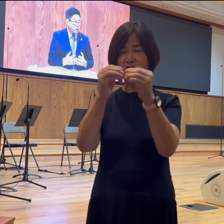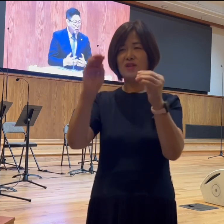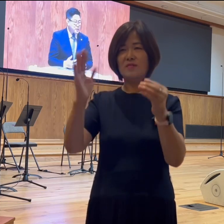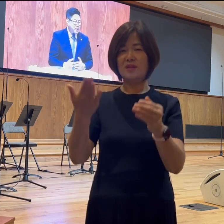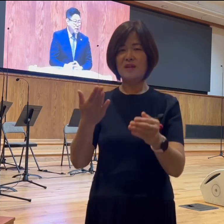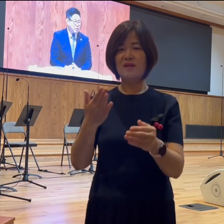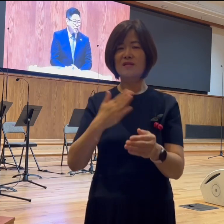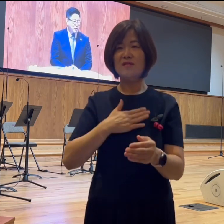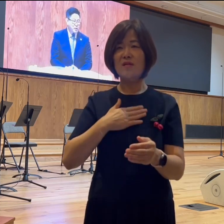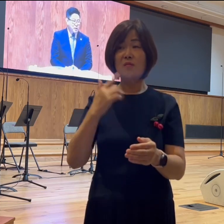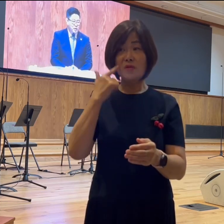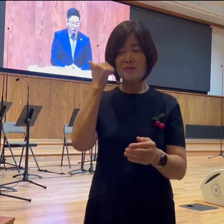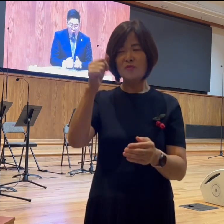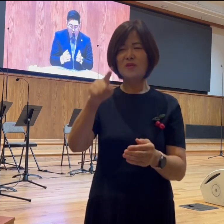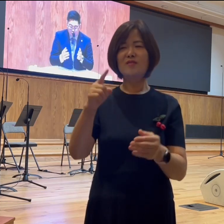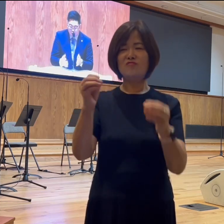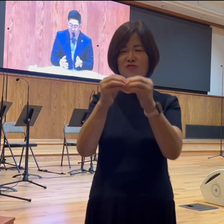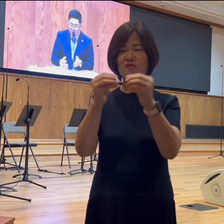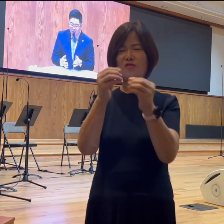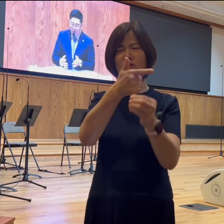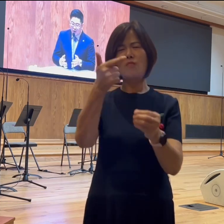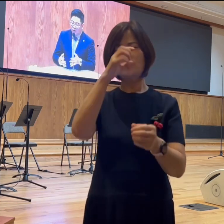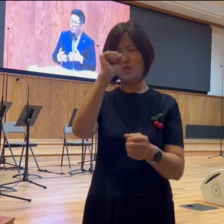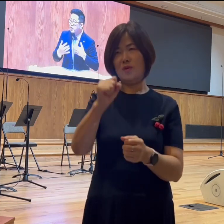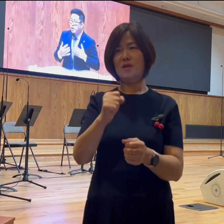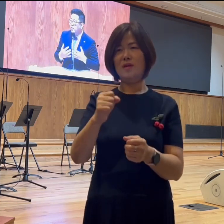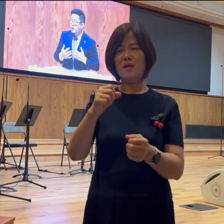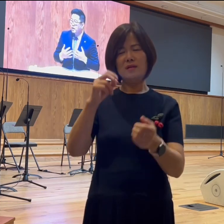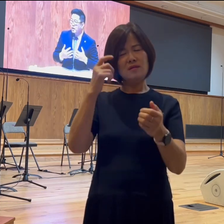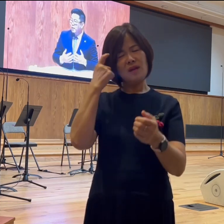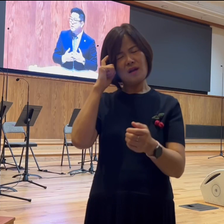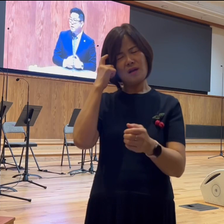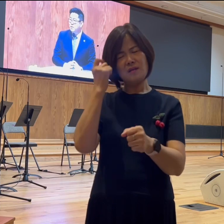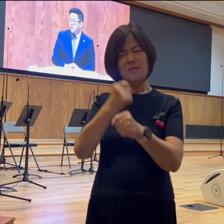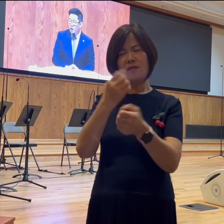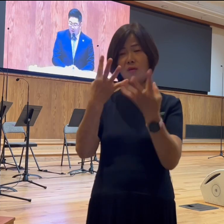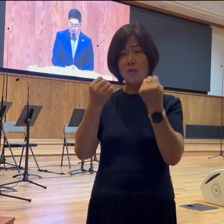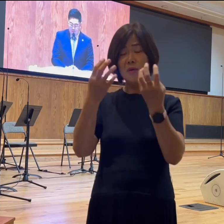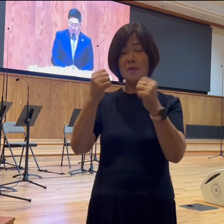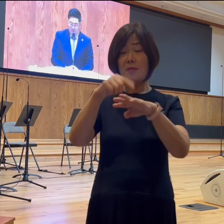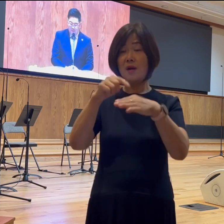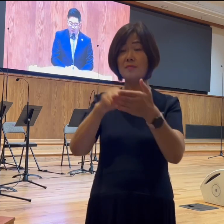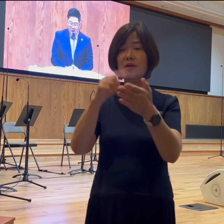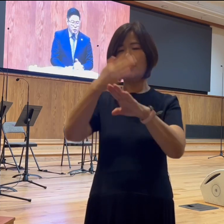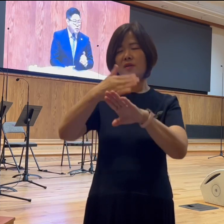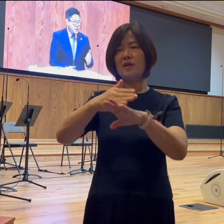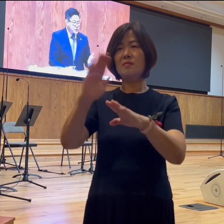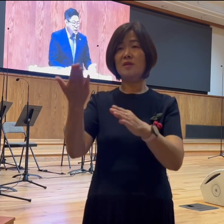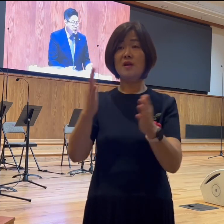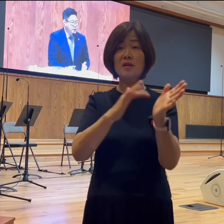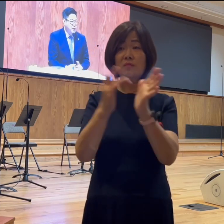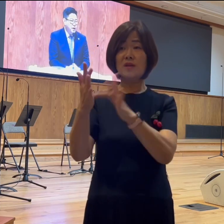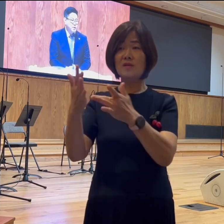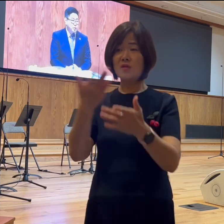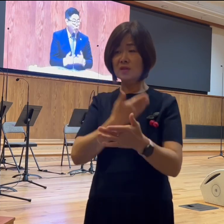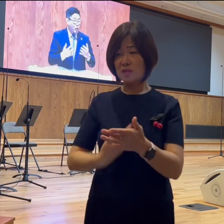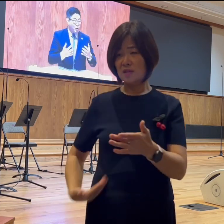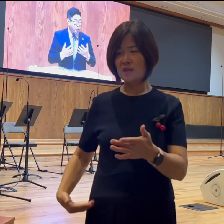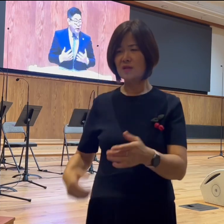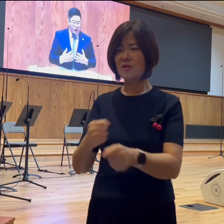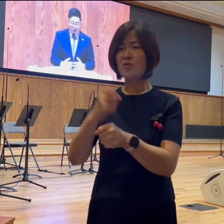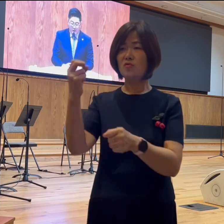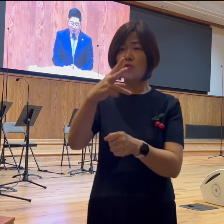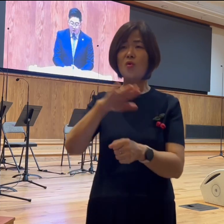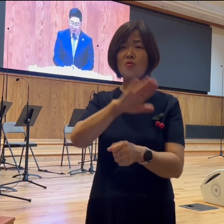구절 너무 사랑하고요, 이 구절을 묵상할 때마다 얼마나 마음이 감사한지 몰라요. 예수님께서 제자들을 향해서 또